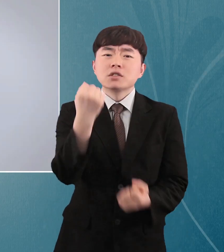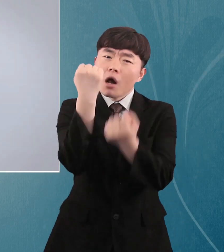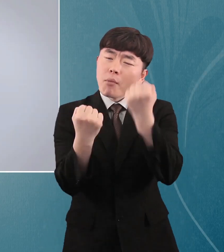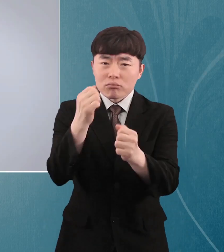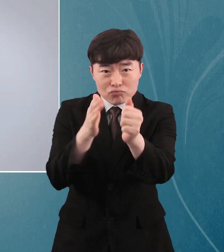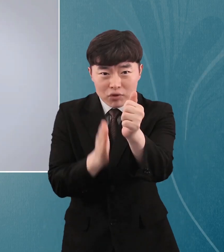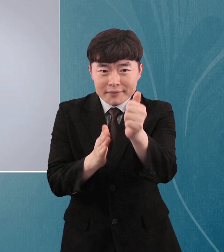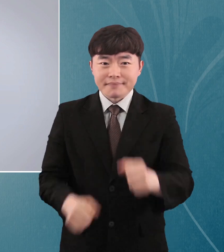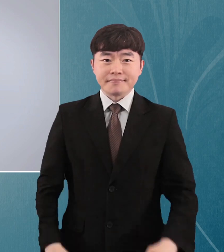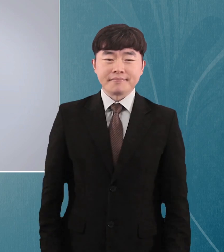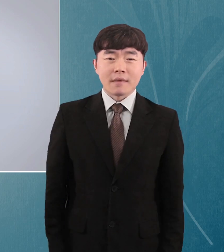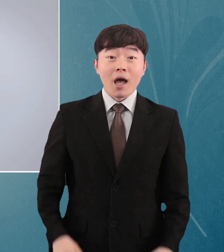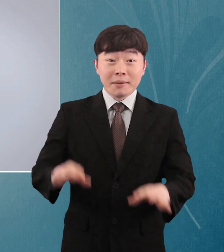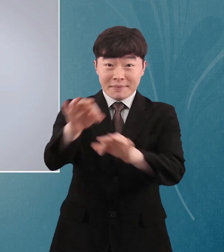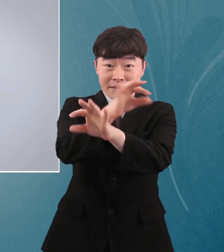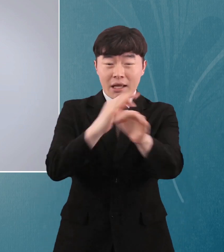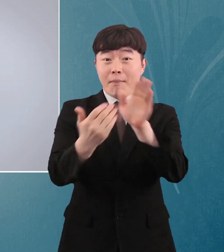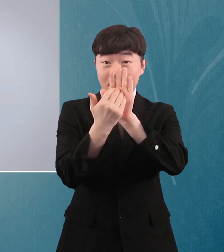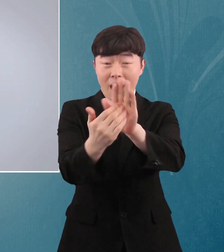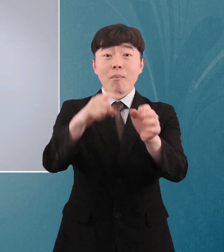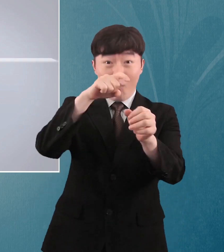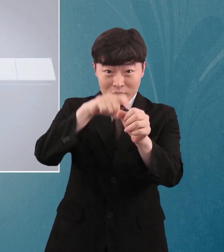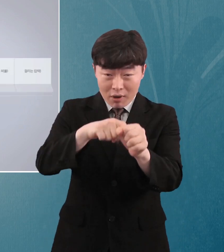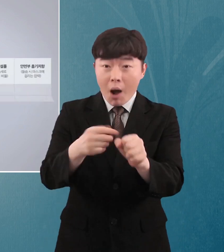주시죠. 미세먼지를 차단하기 위해서는